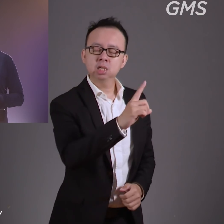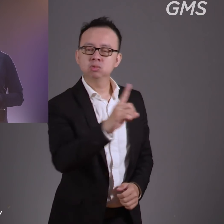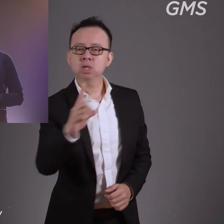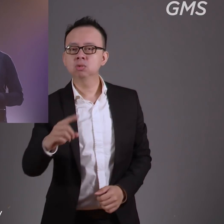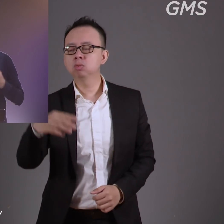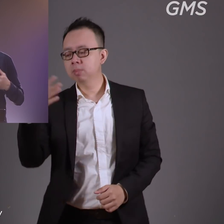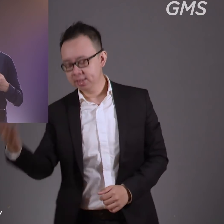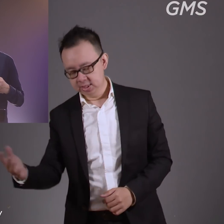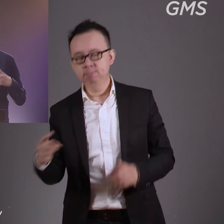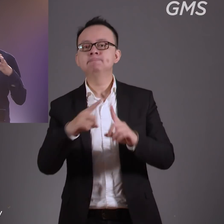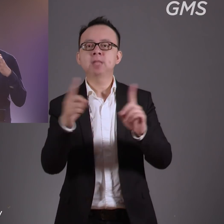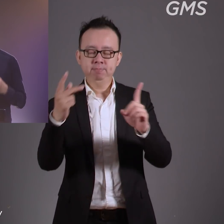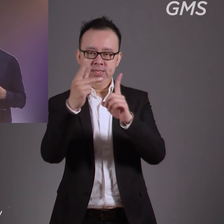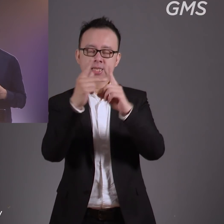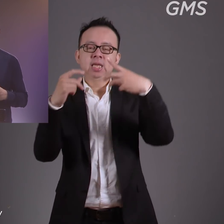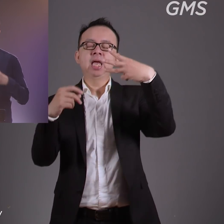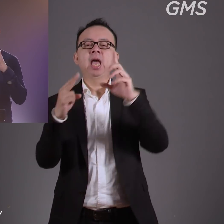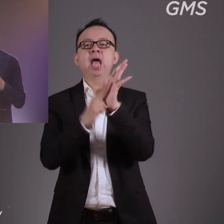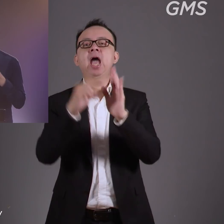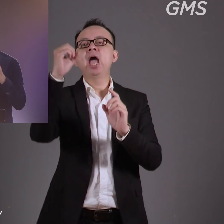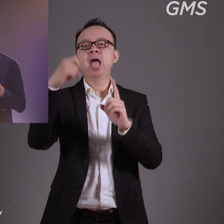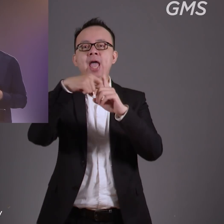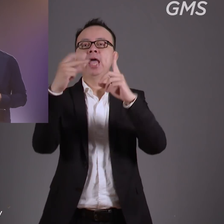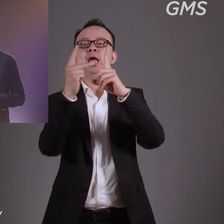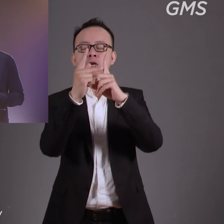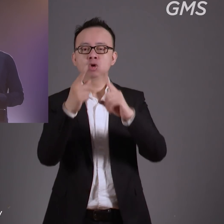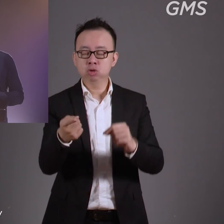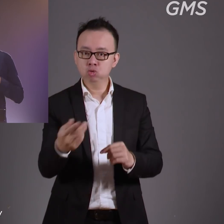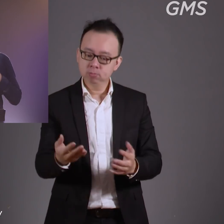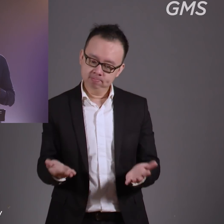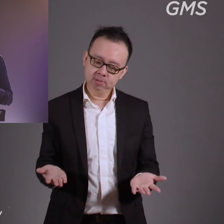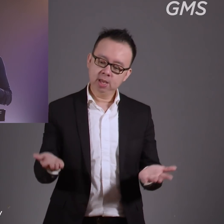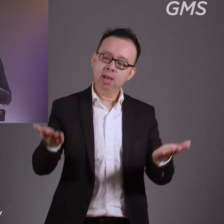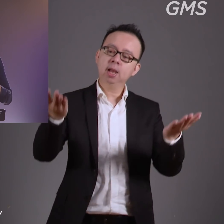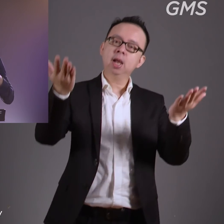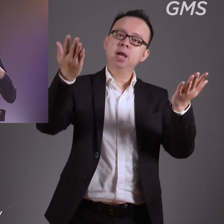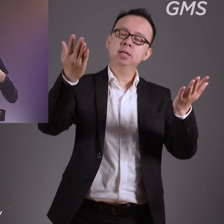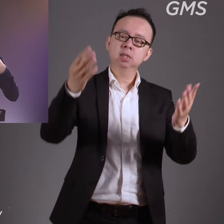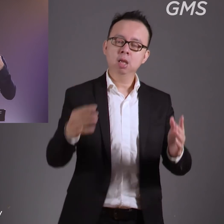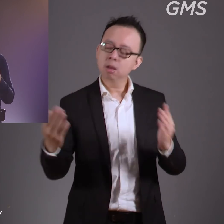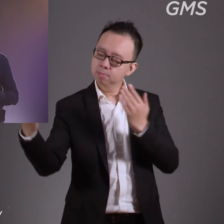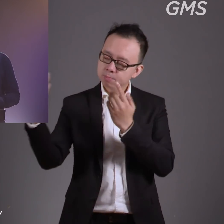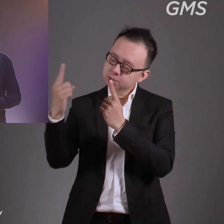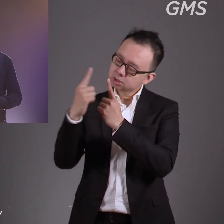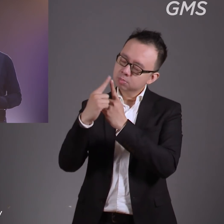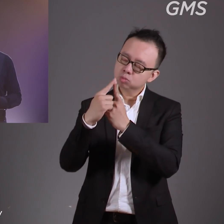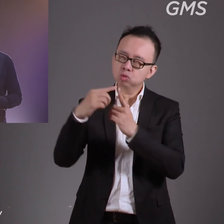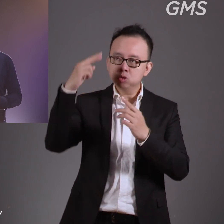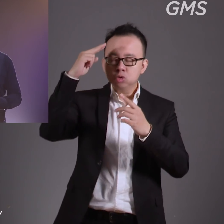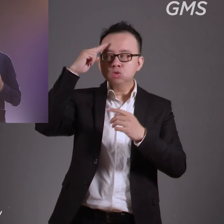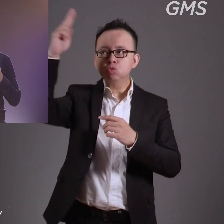dunia dulu. Tapi Henok orang pertama yang diangkat mentah-mentah, langsung bertemu dengan Tuhan muka dengan